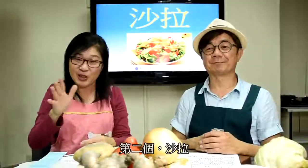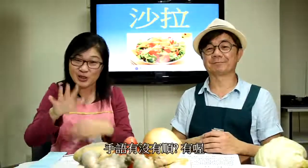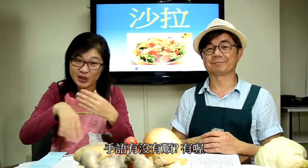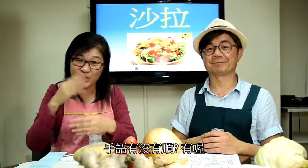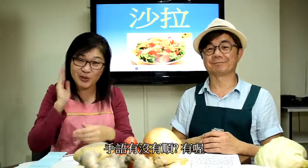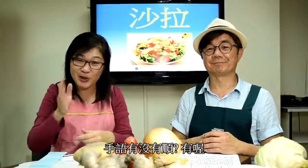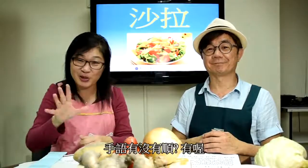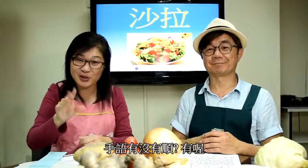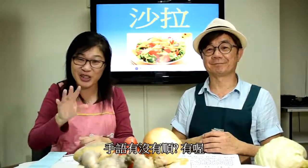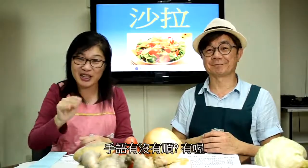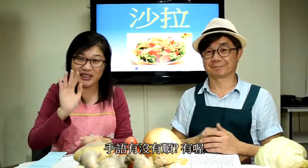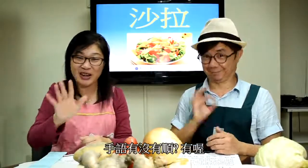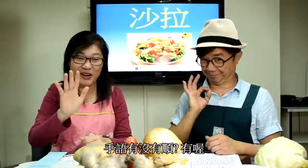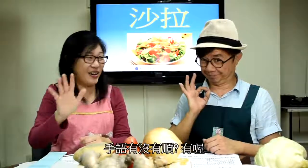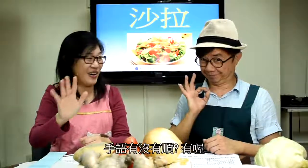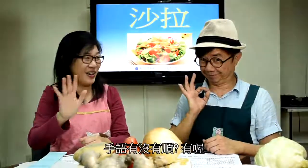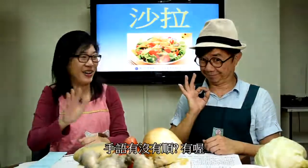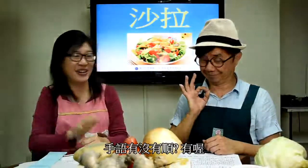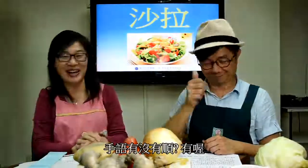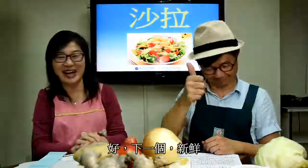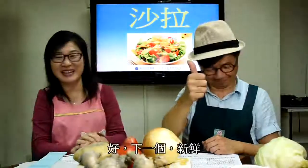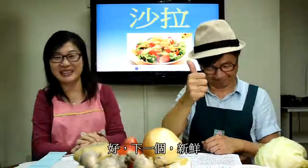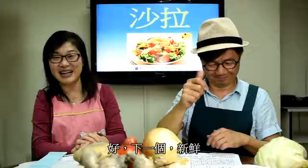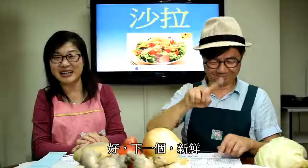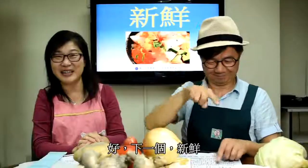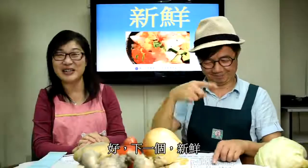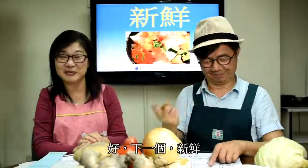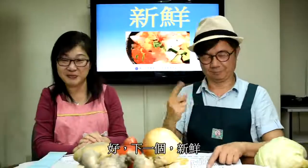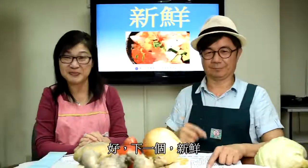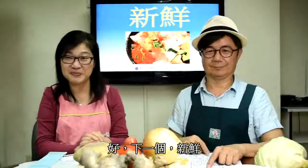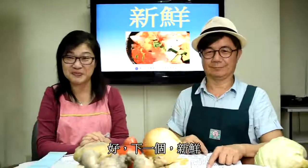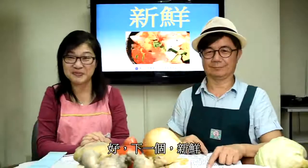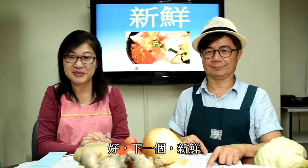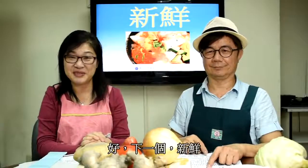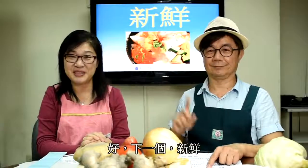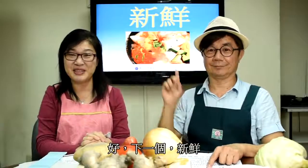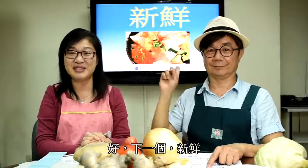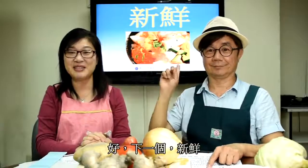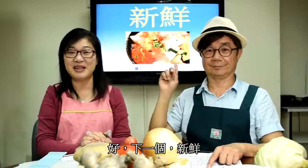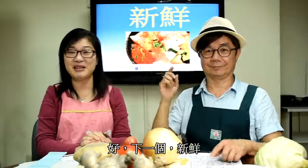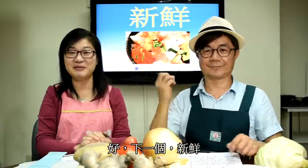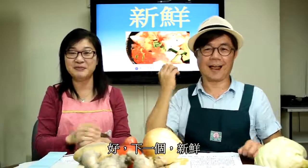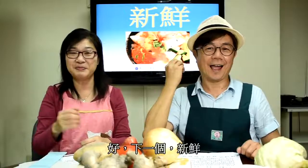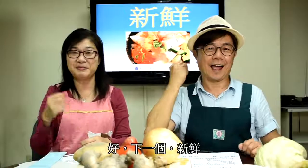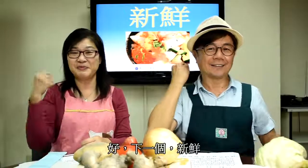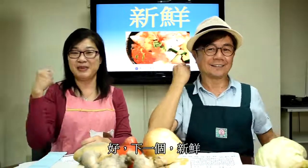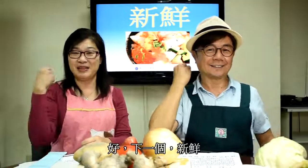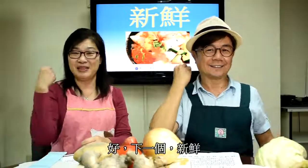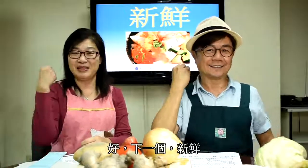手语有没有顺？有。好，下一个新鲜，